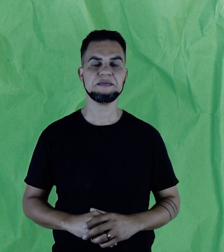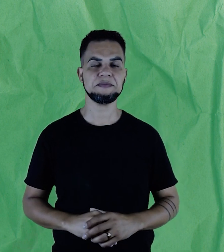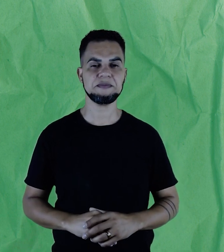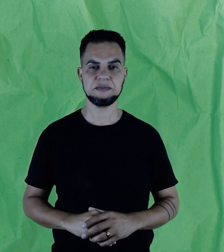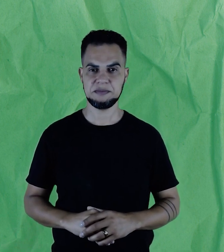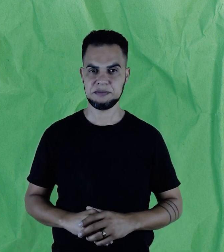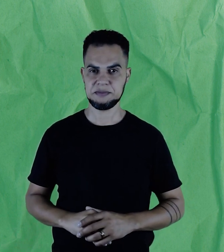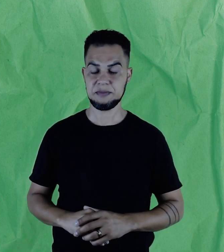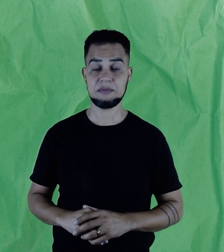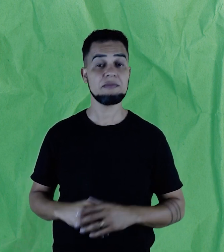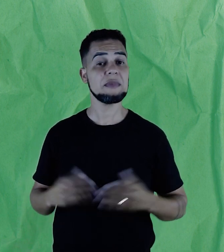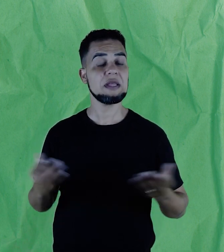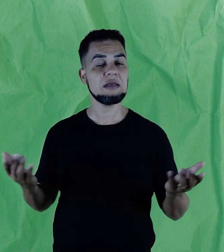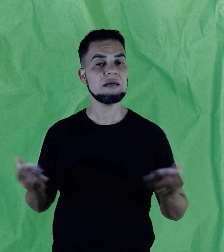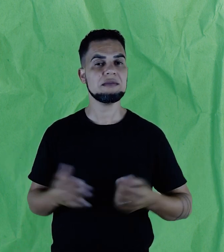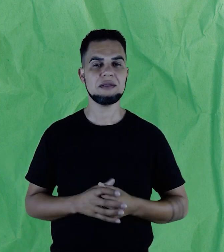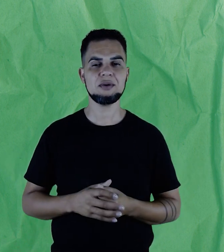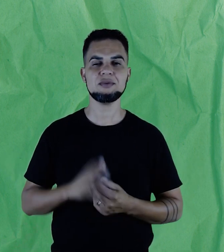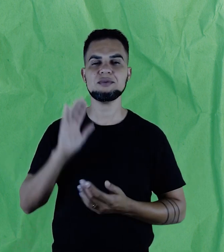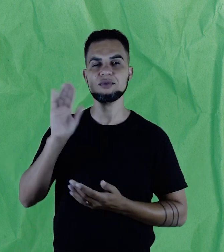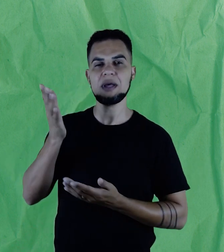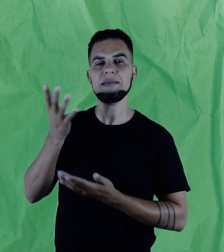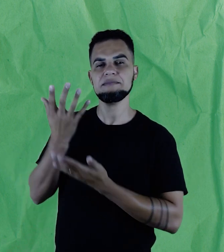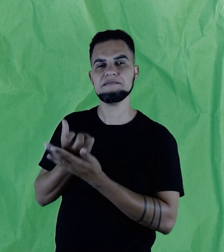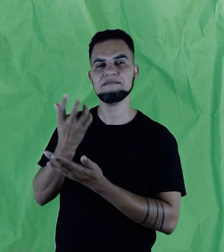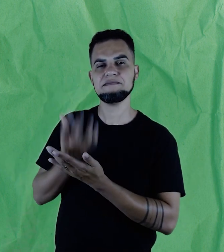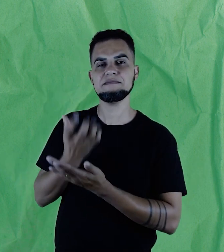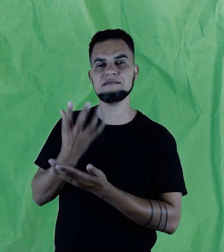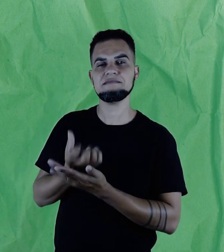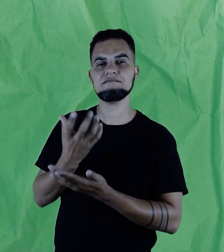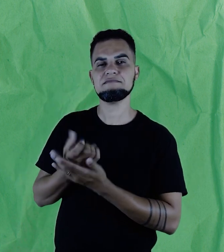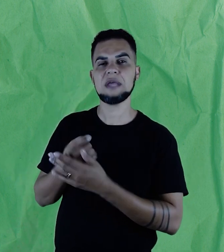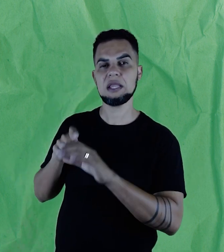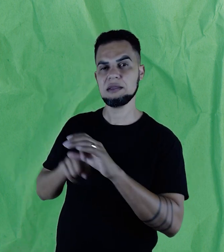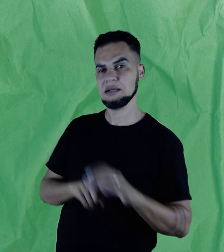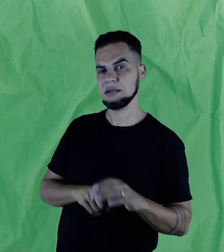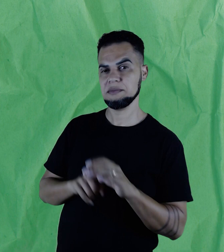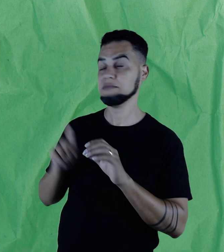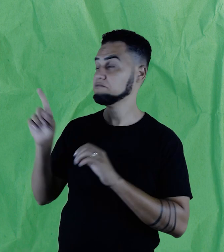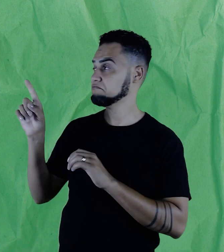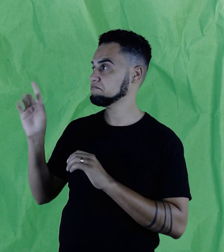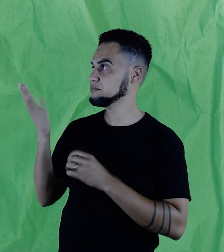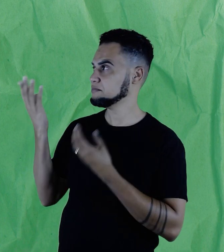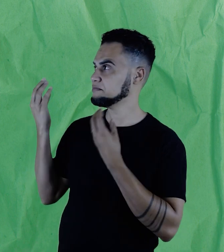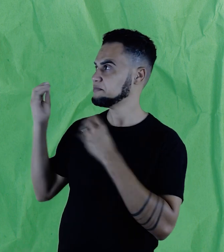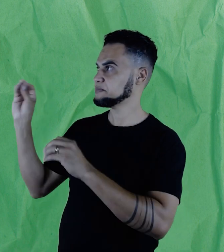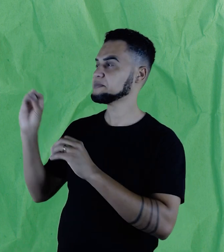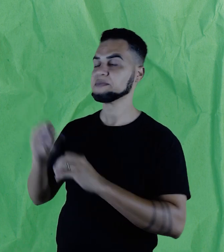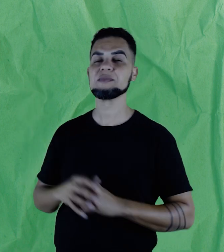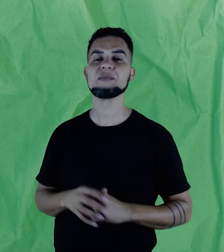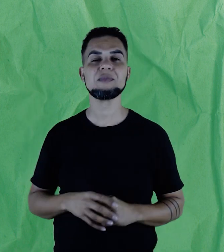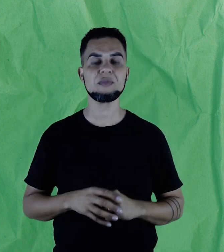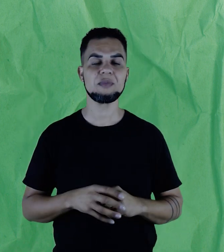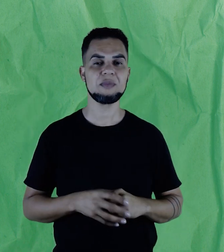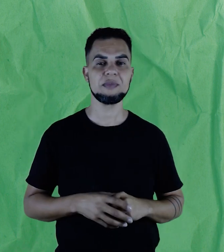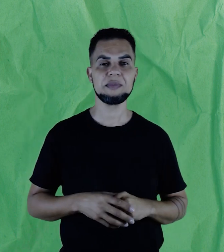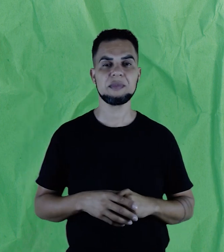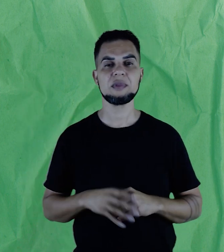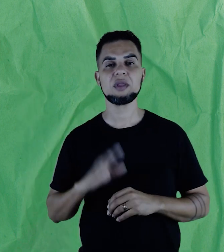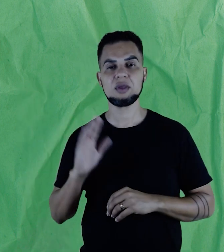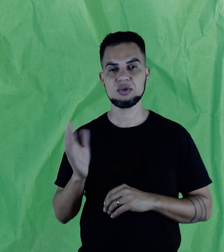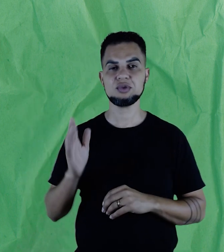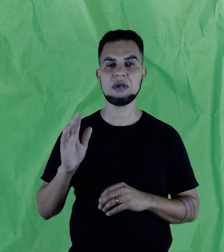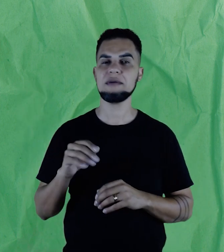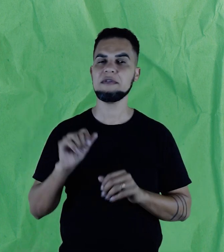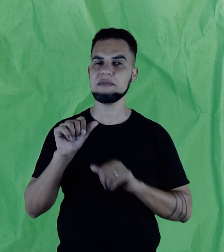livros. Então, foi instalada aqui a dependência, o nosso pacote aqui já